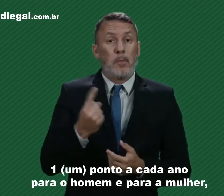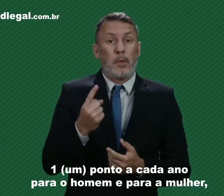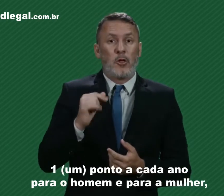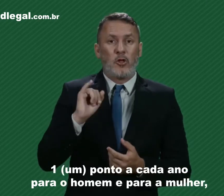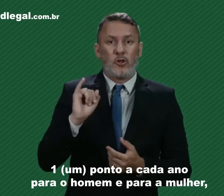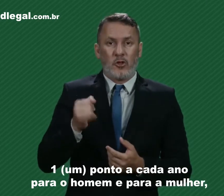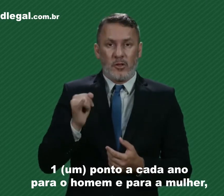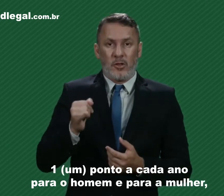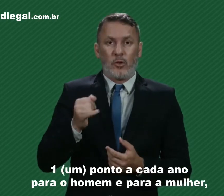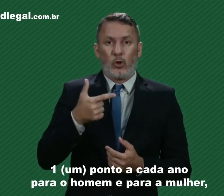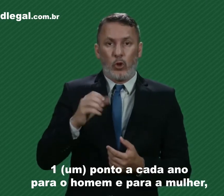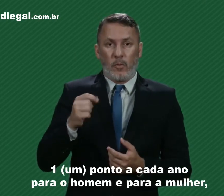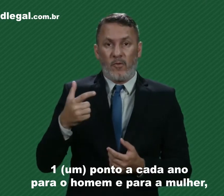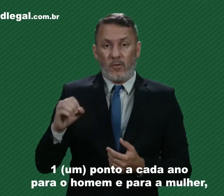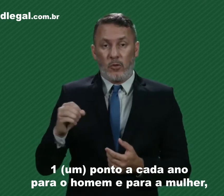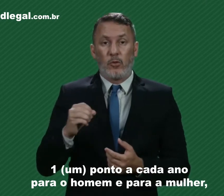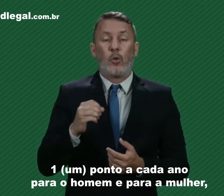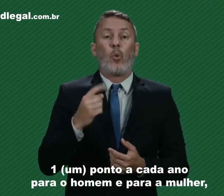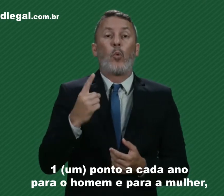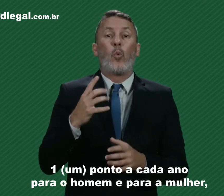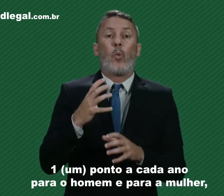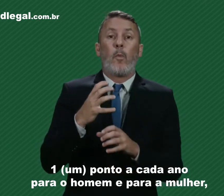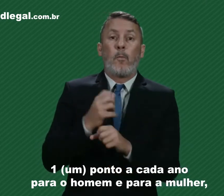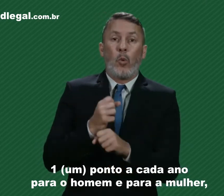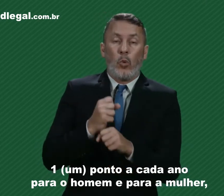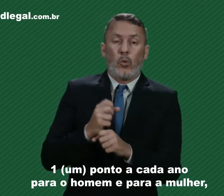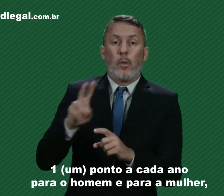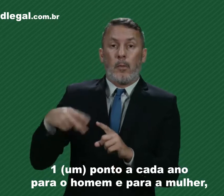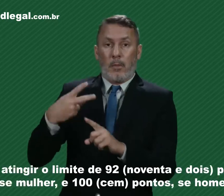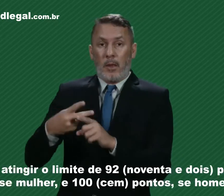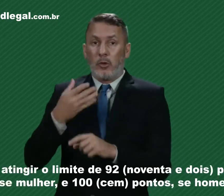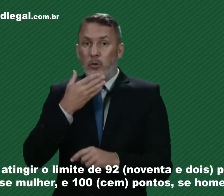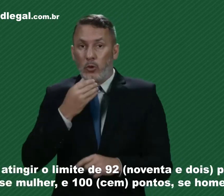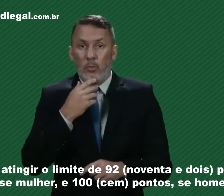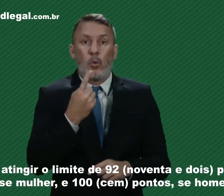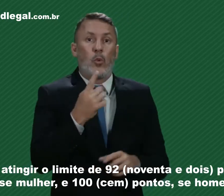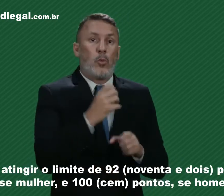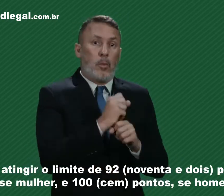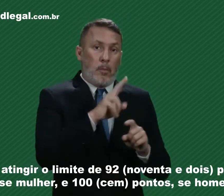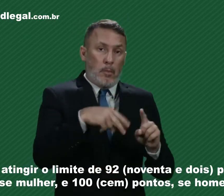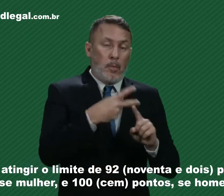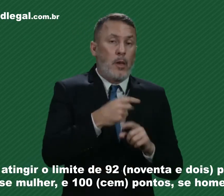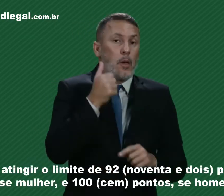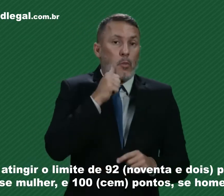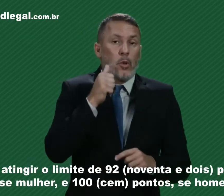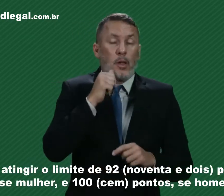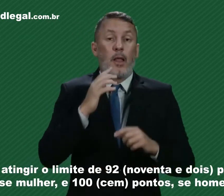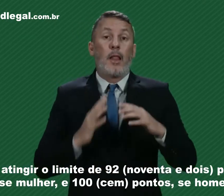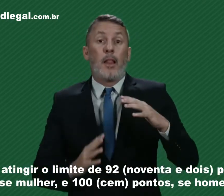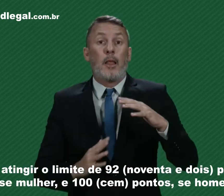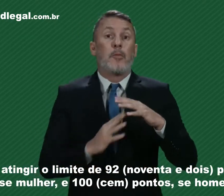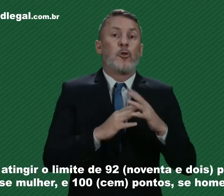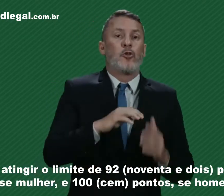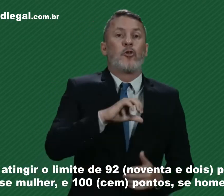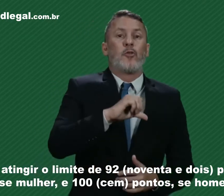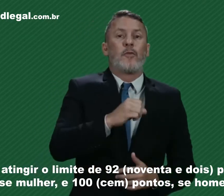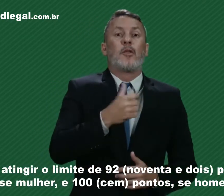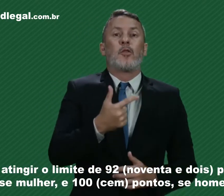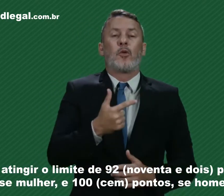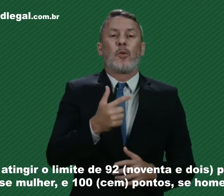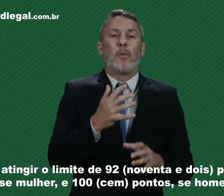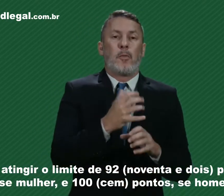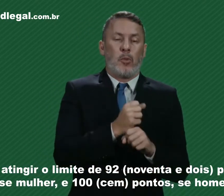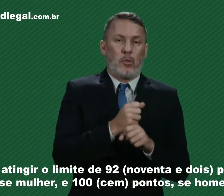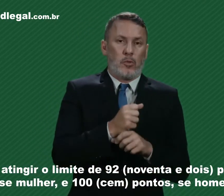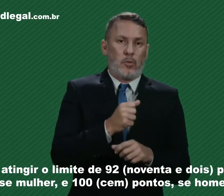2020, 1 ponto a cada ano para homem e para a mulher, até atingir o limite de 92 pontos se mulher